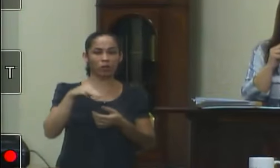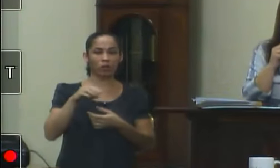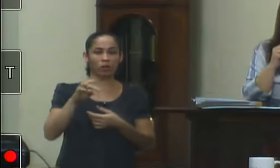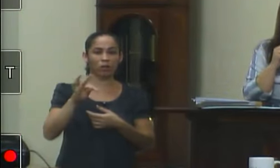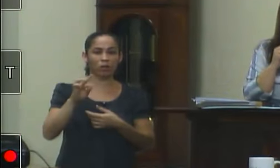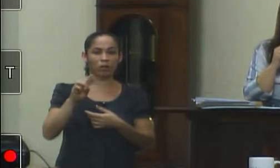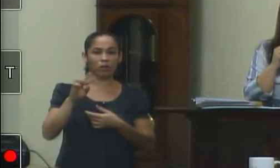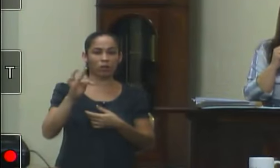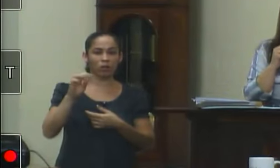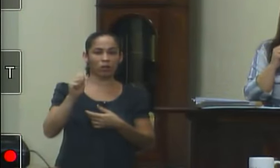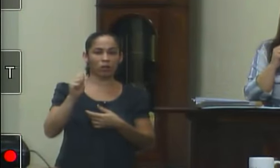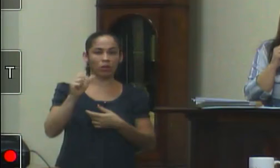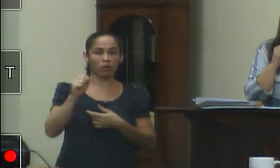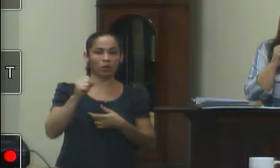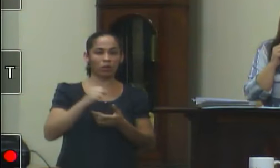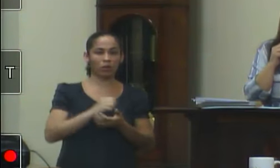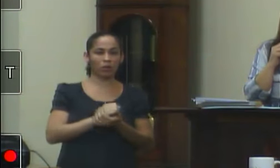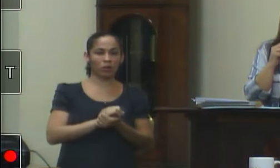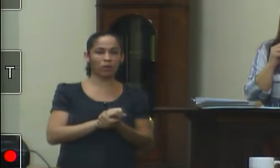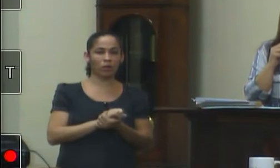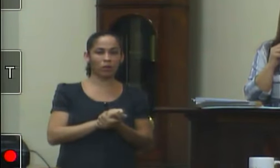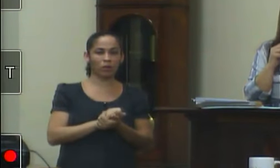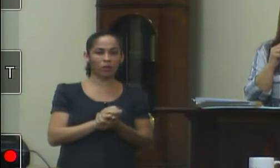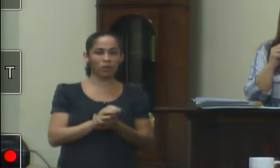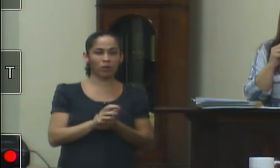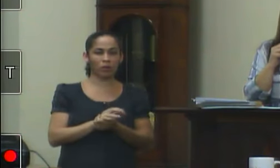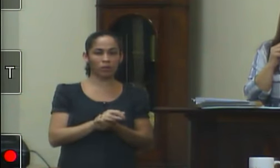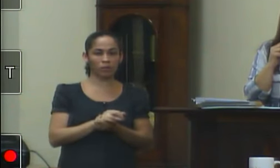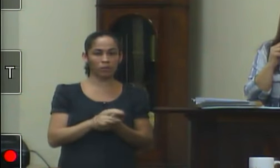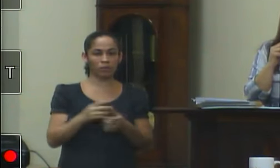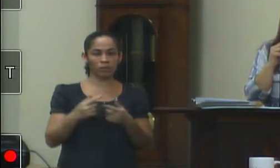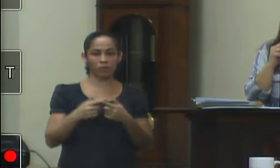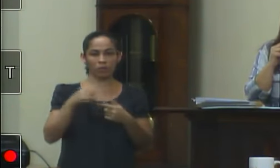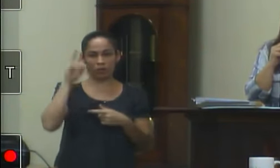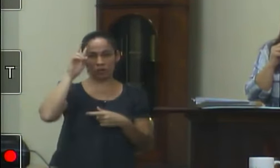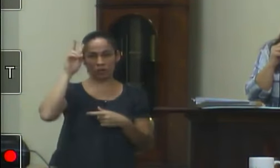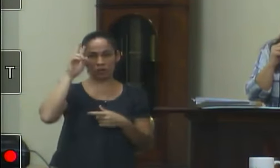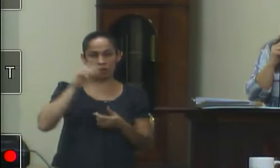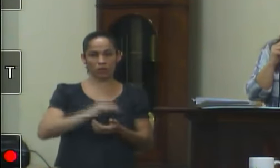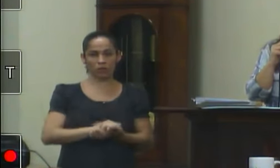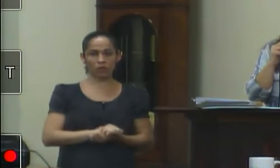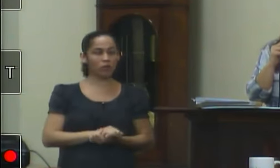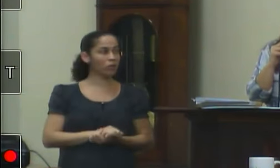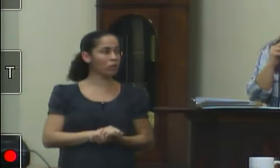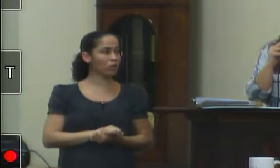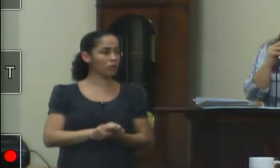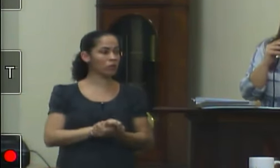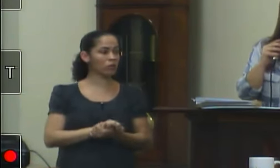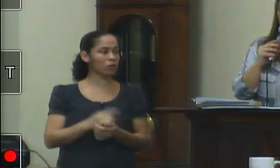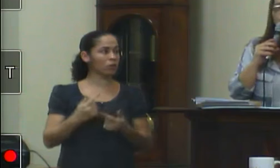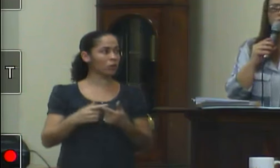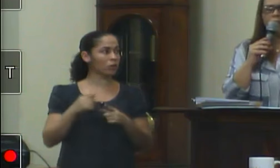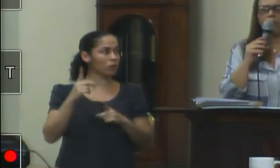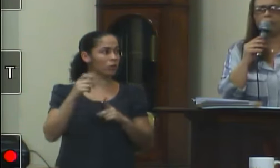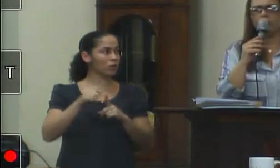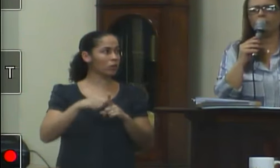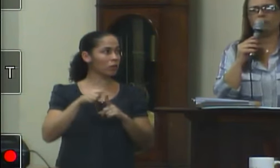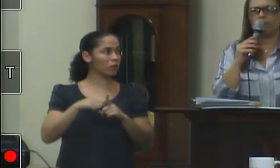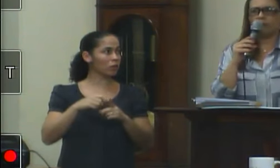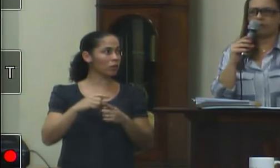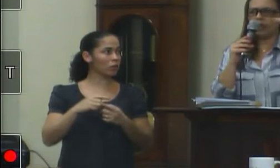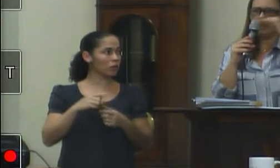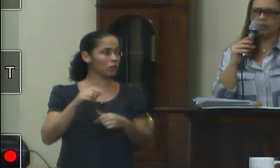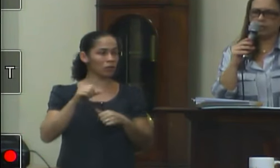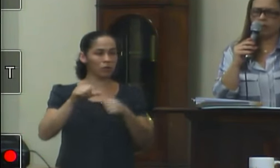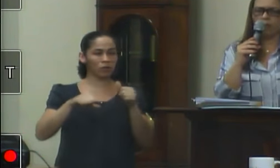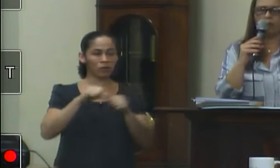IPVA? Sônia, Marley? Se lembra? Um pouco. Pagamos tem um mês. Bom, no sábado agora